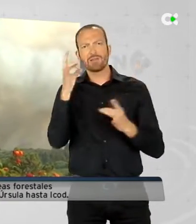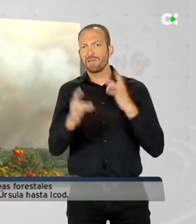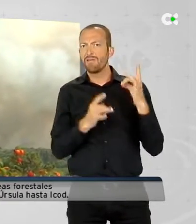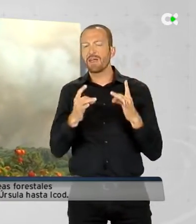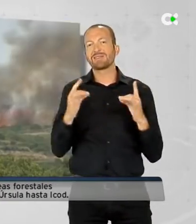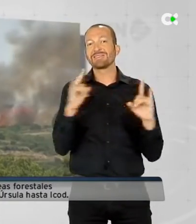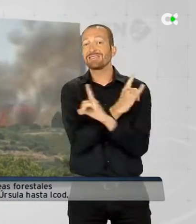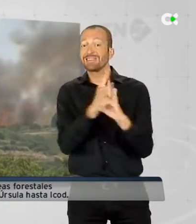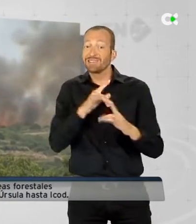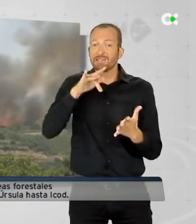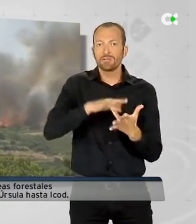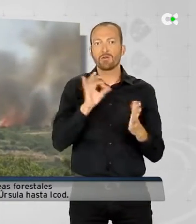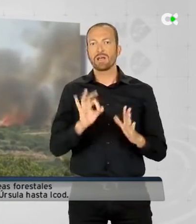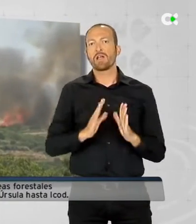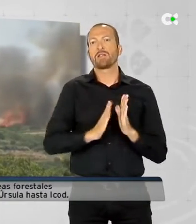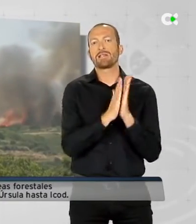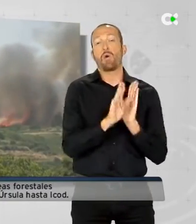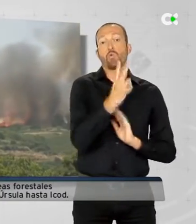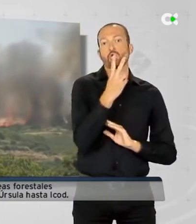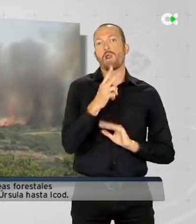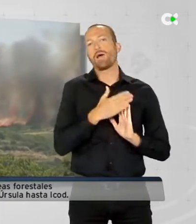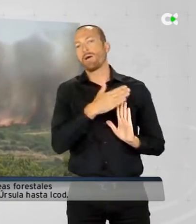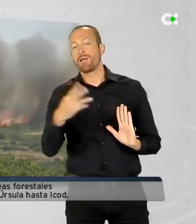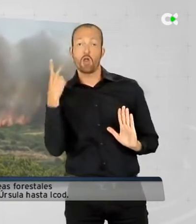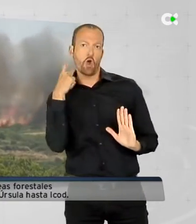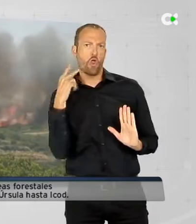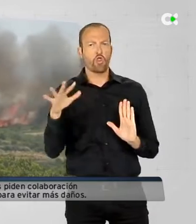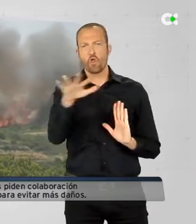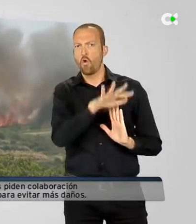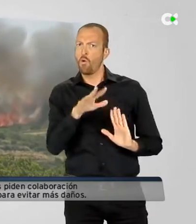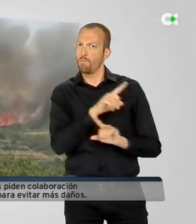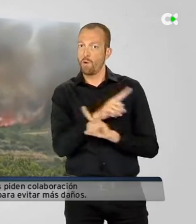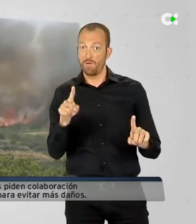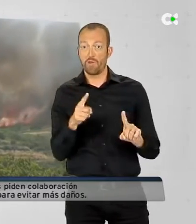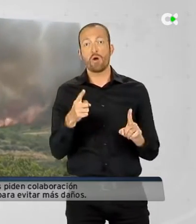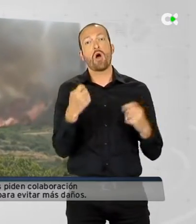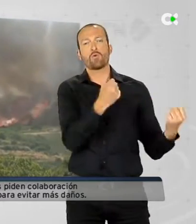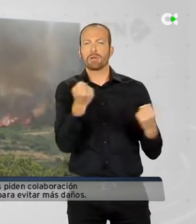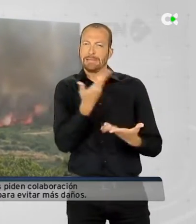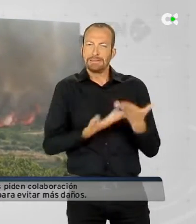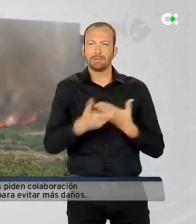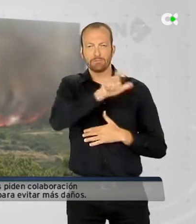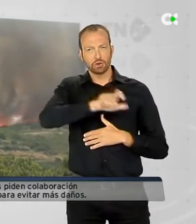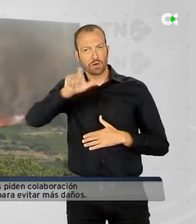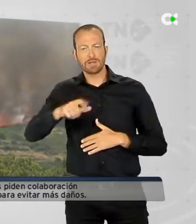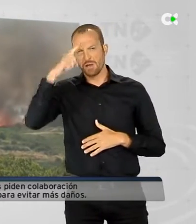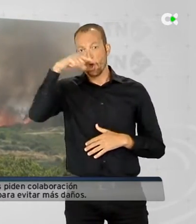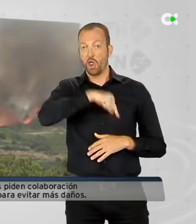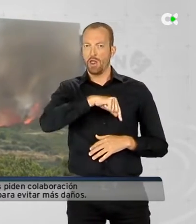áreas forestales, desde Santa Úrsula hasta Icod. Las autoridades piden colaboración a los ciudadanos